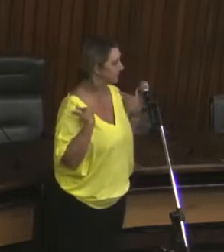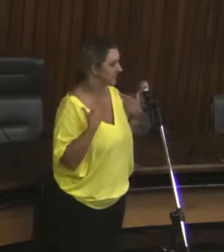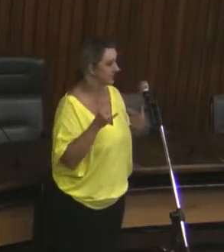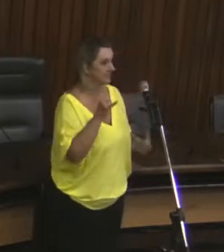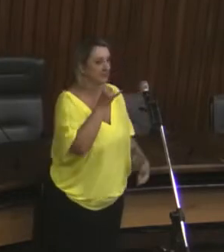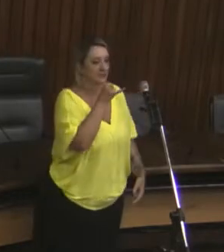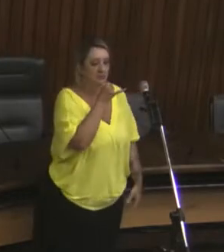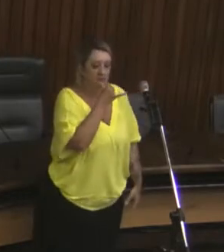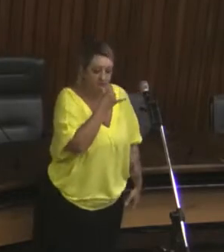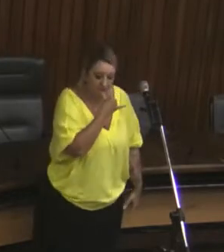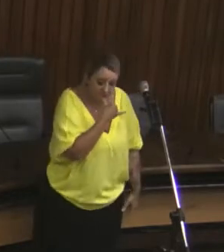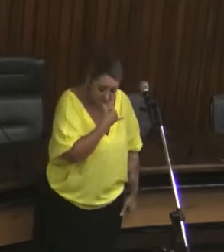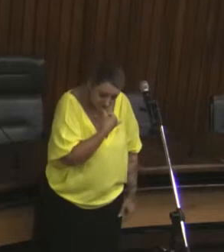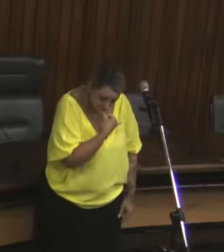#chateado.